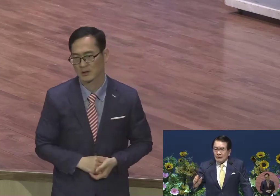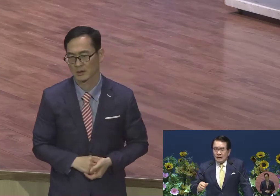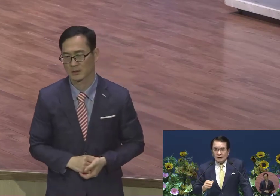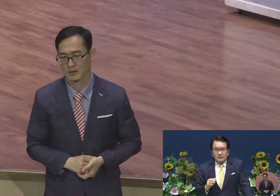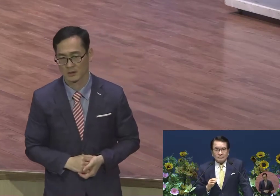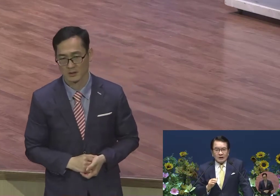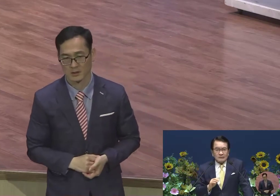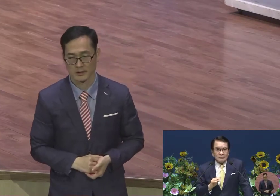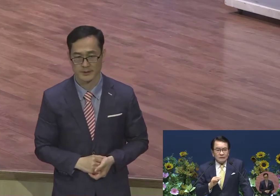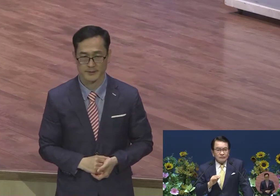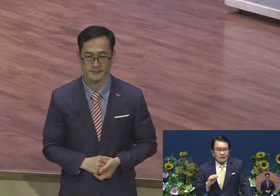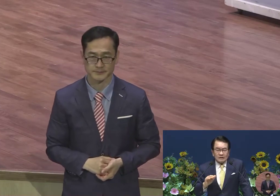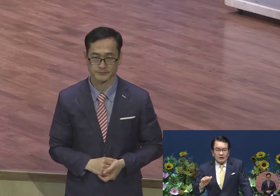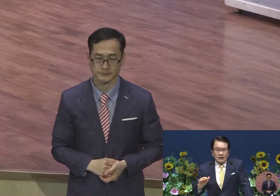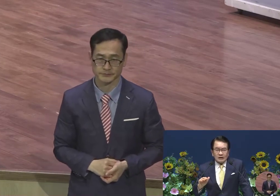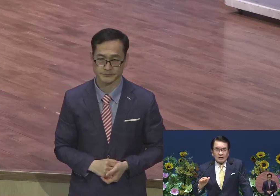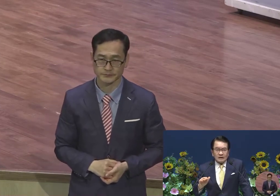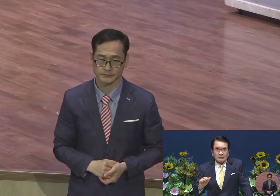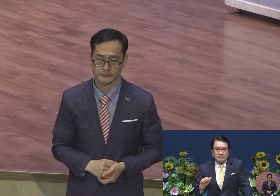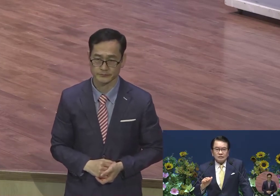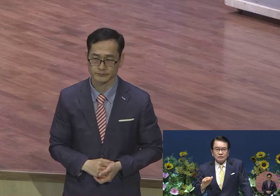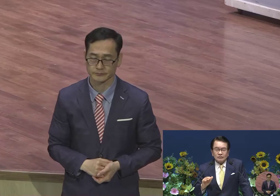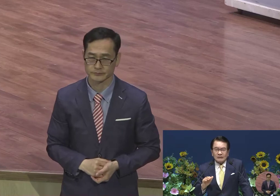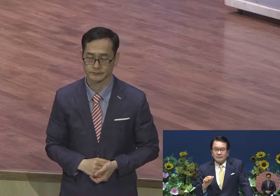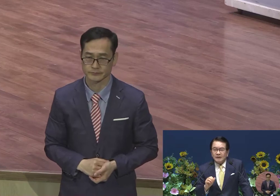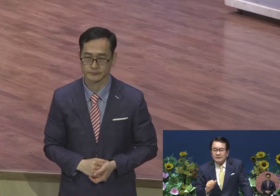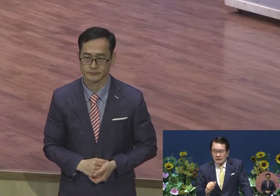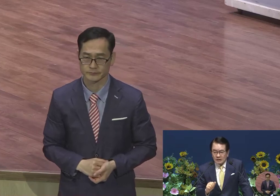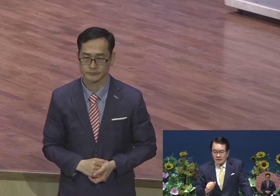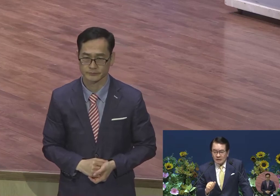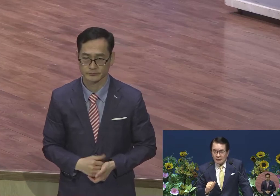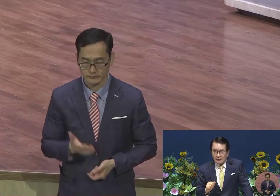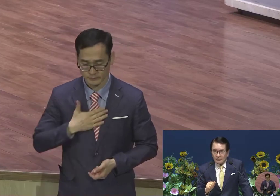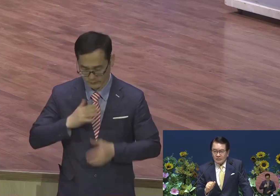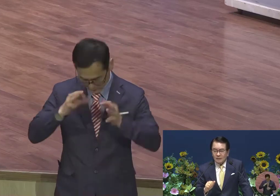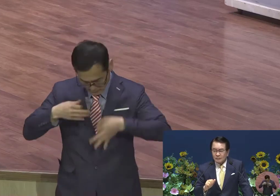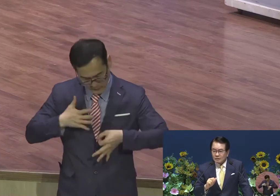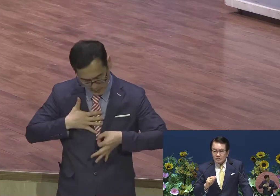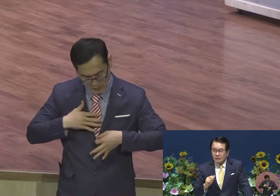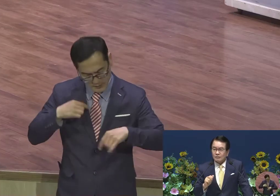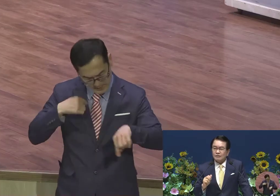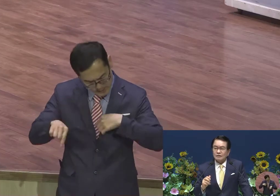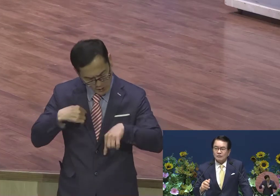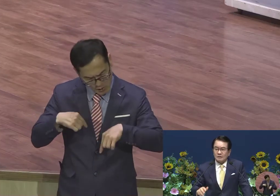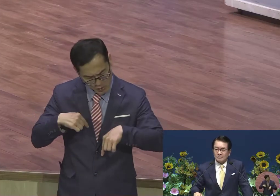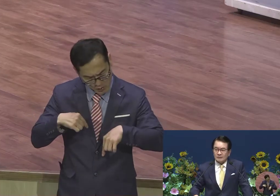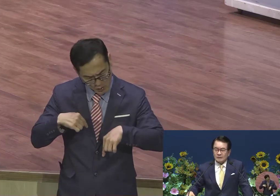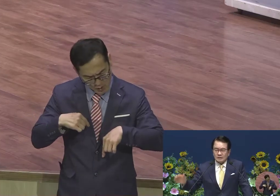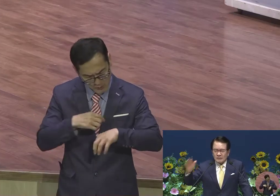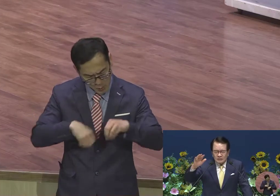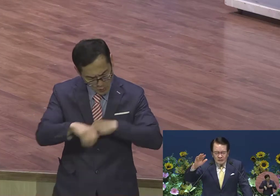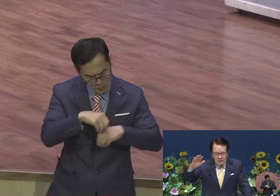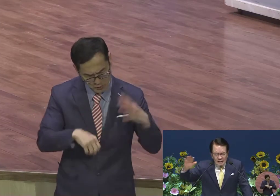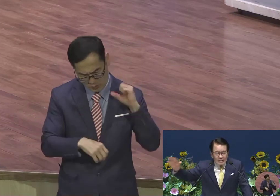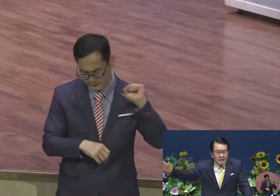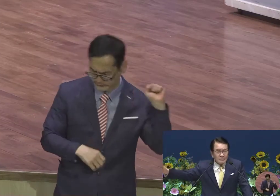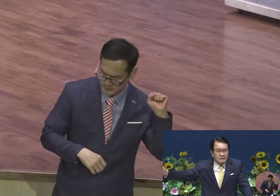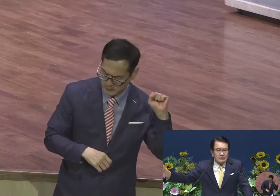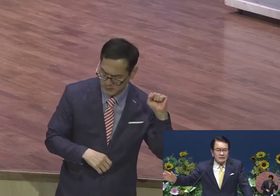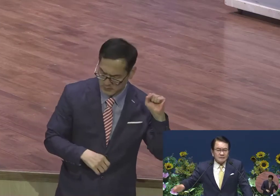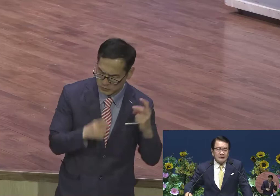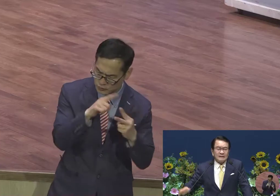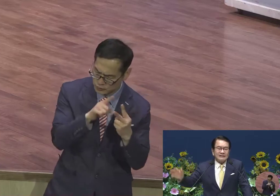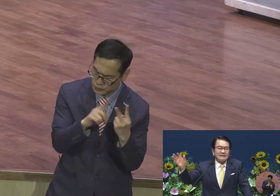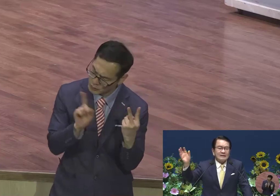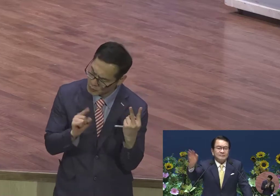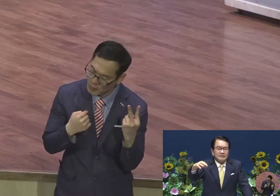내가 지금 다스리고 사냐 잡혀 사냐 그럼 스스로 한번 질문해 보세요. 거의 하나님